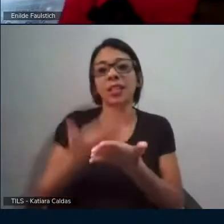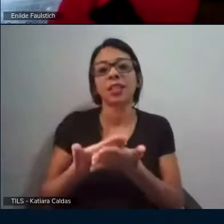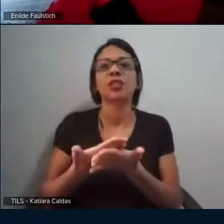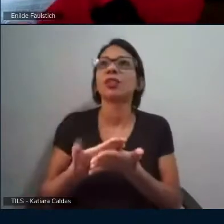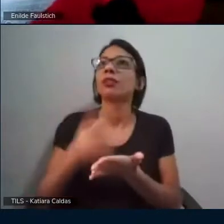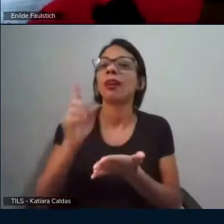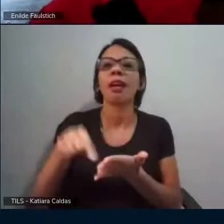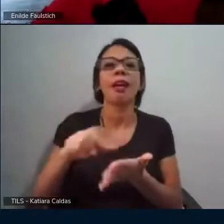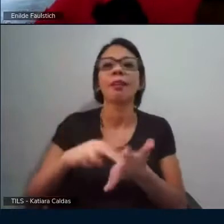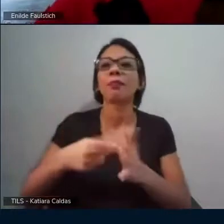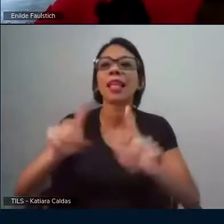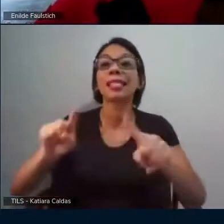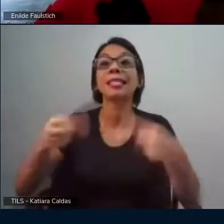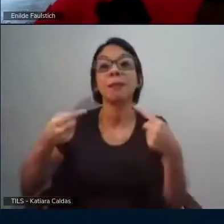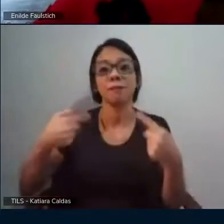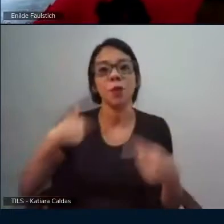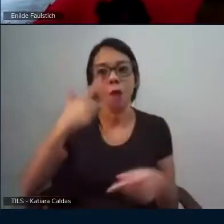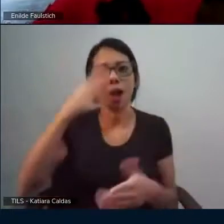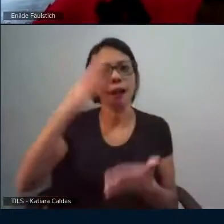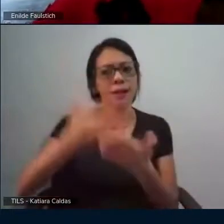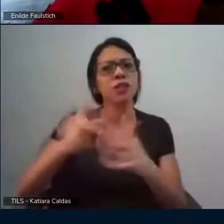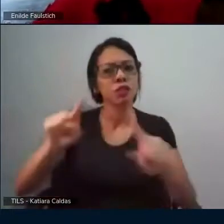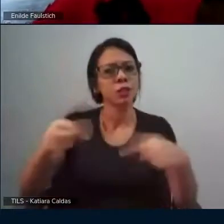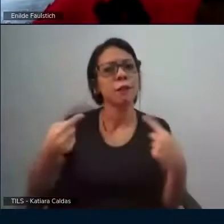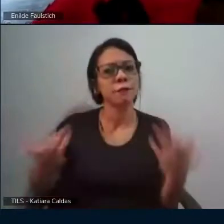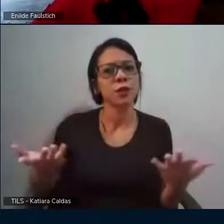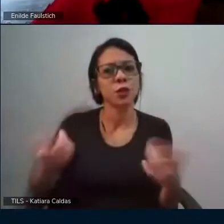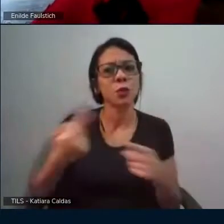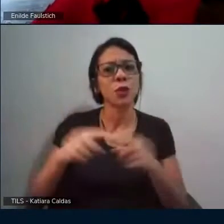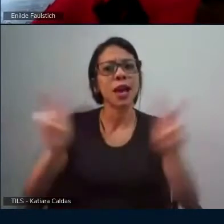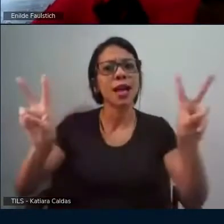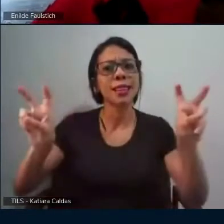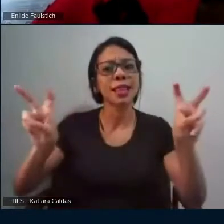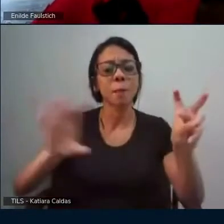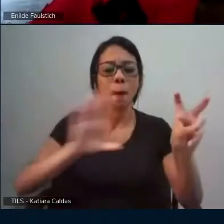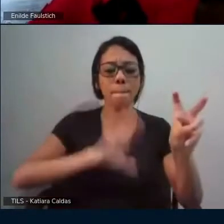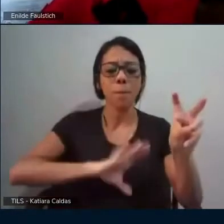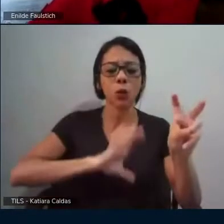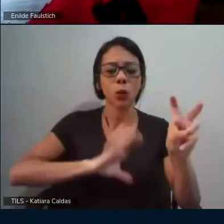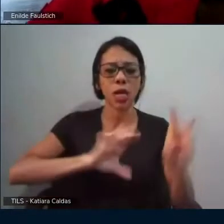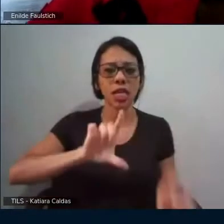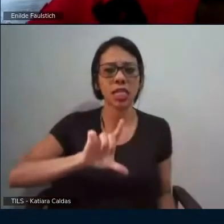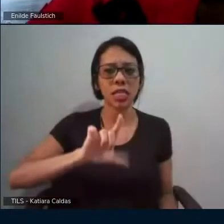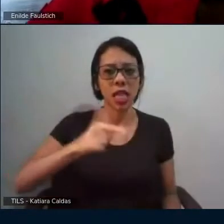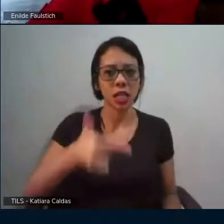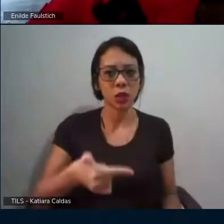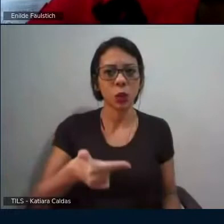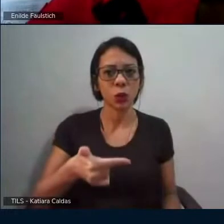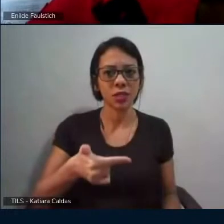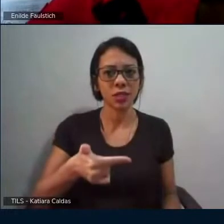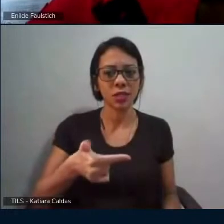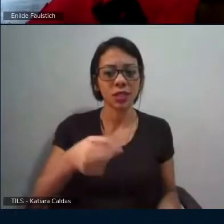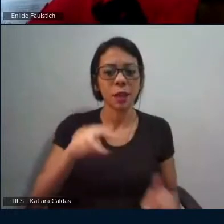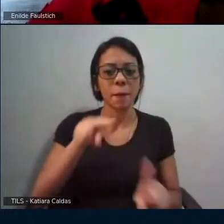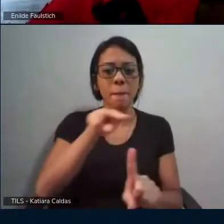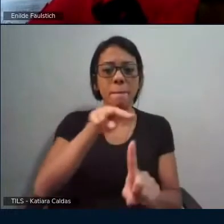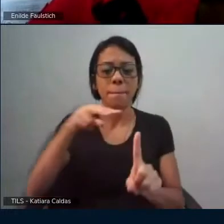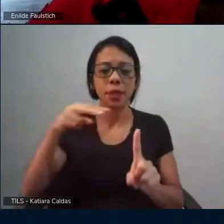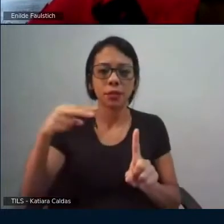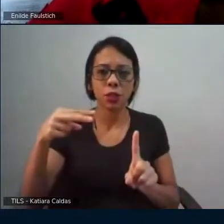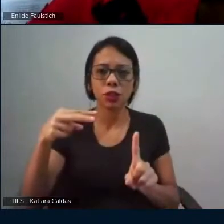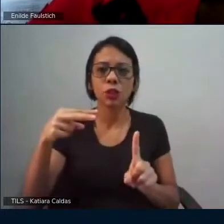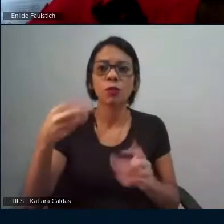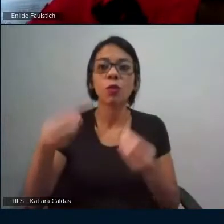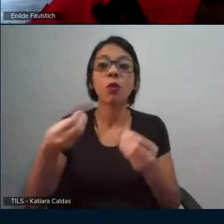grande desafio. Trazer o tema português como segunda língua na perspectiva de